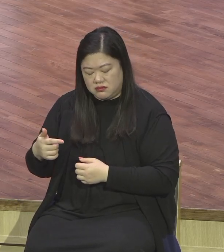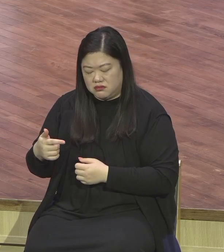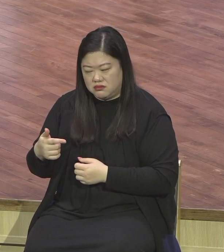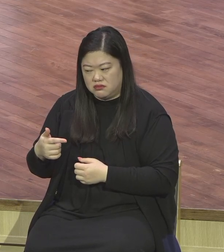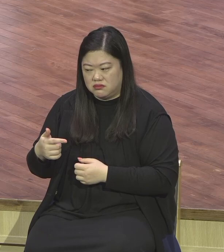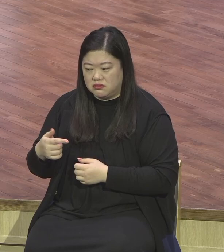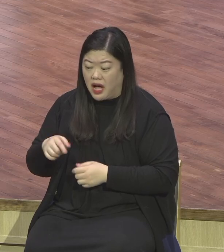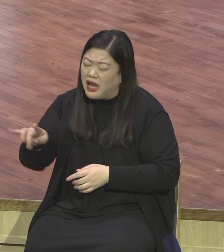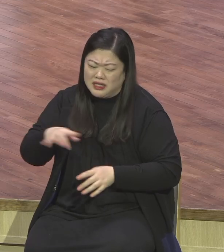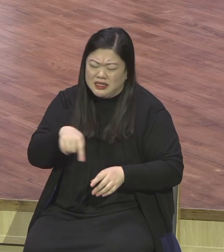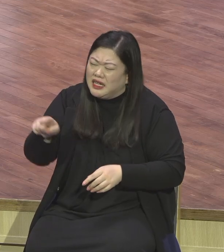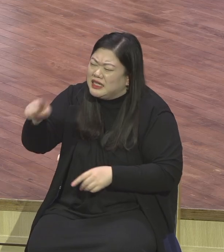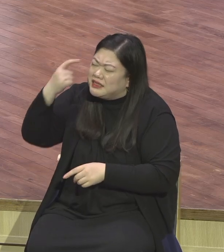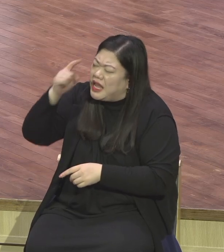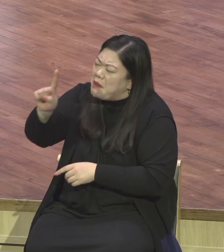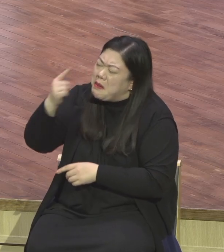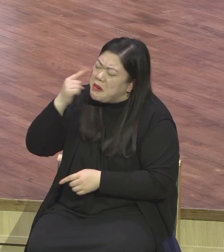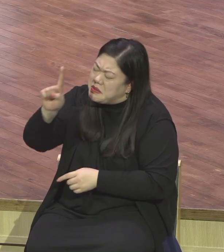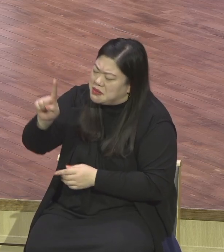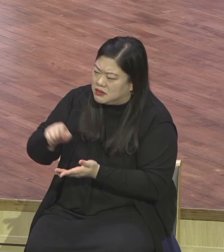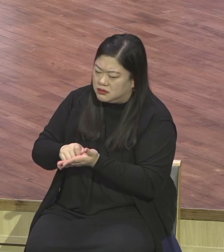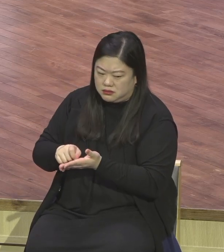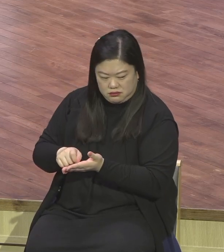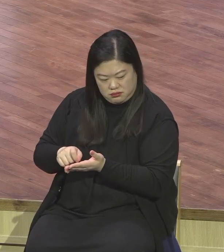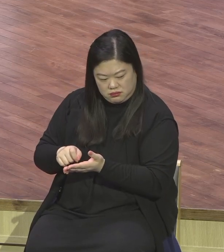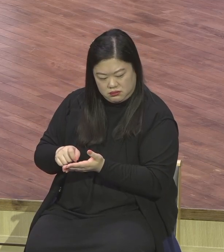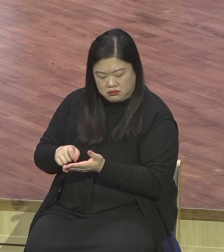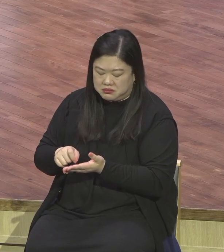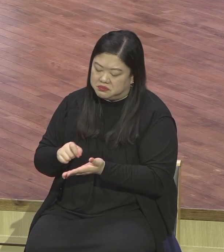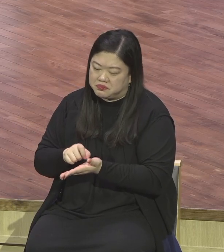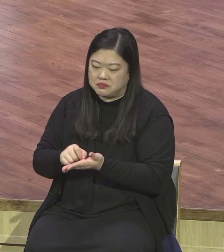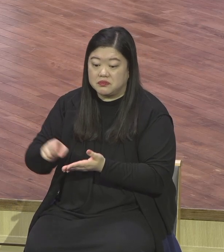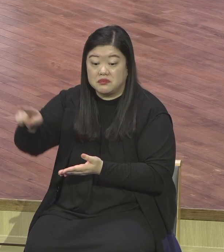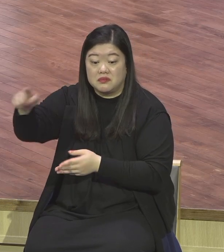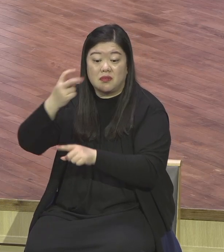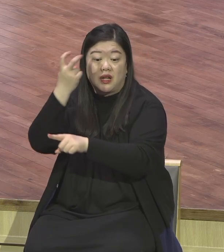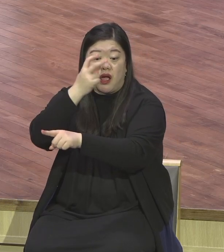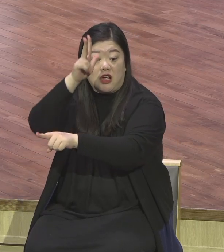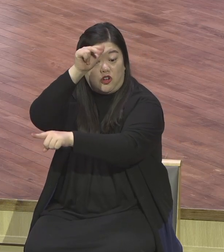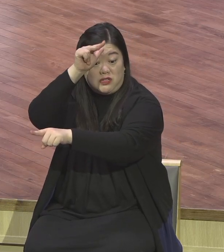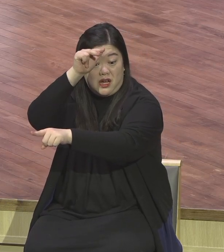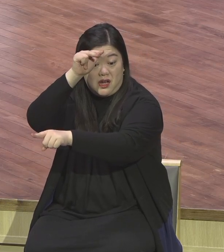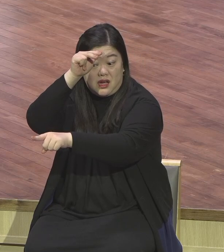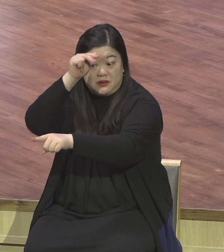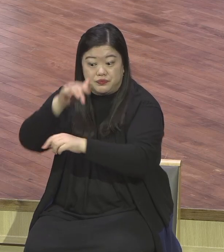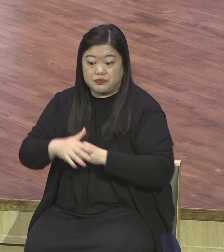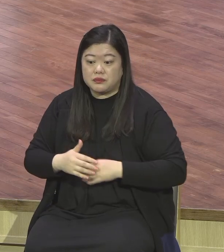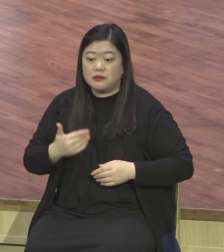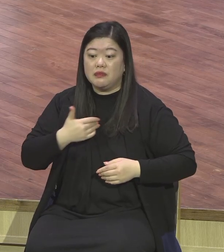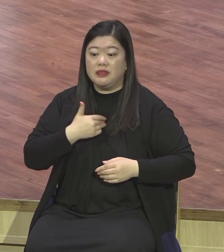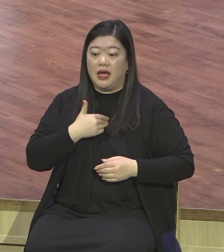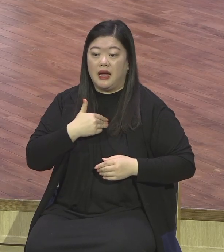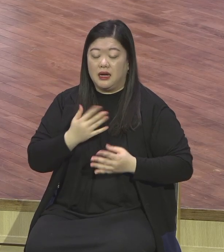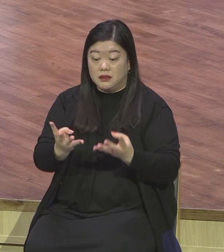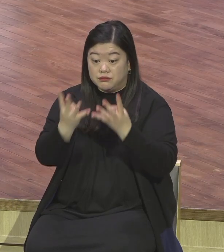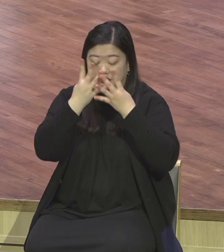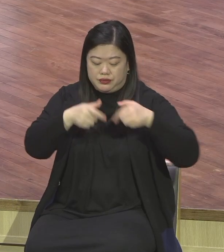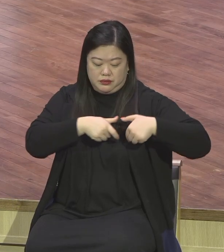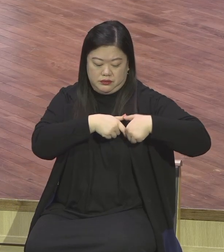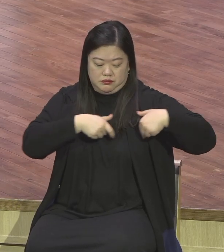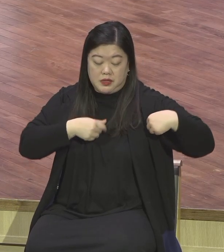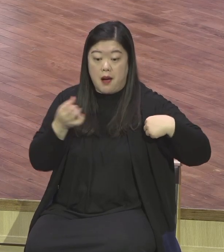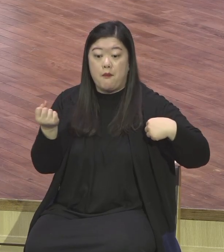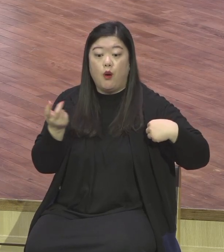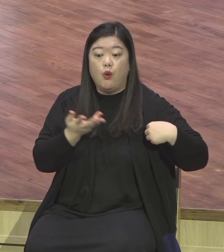생각나는 하나만 적어라 뭔 뜻 생각났어요 오늘 간수가 내 수험 번호를 부르지 않고 내 이름을